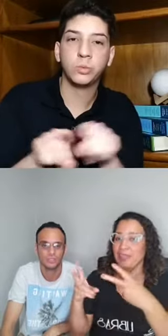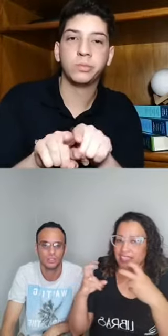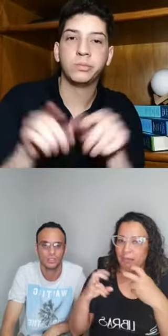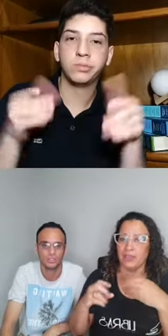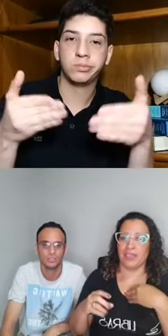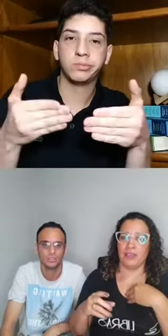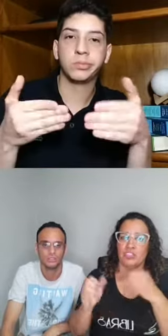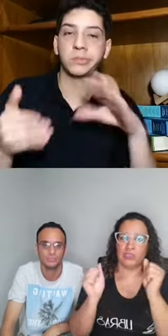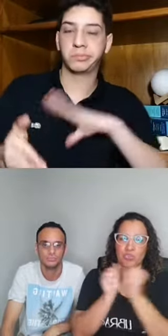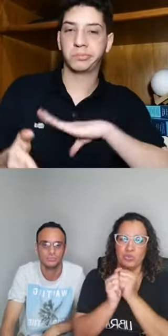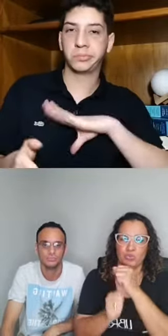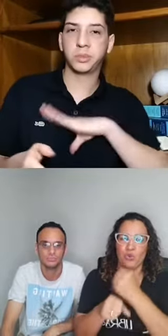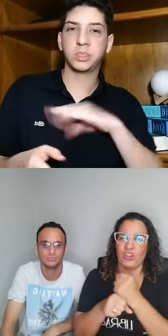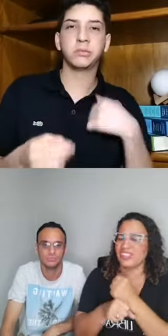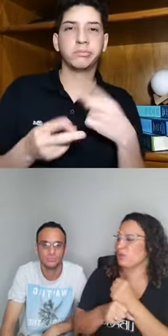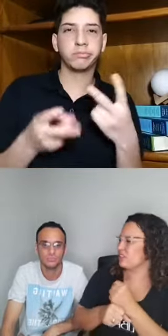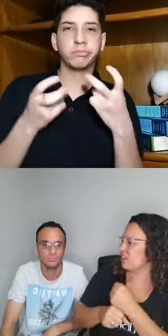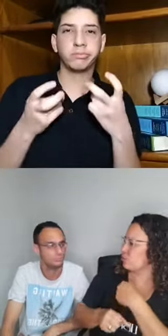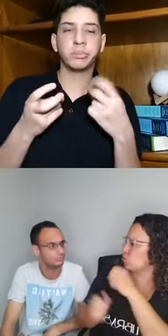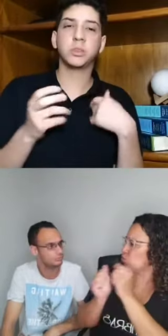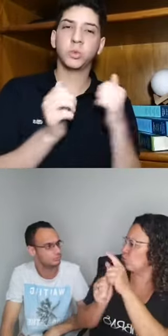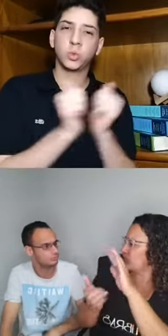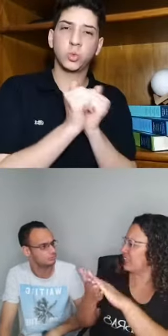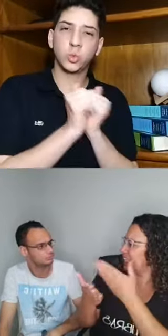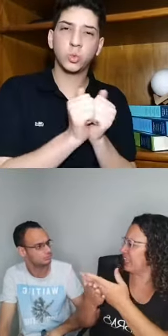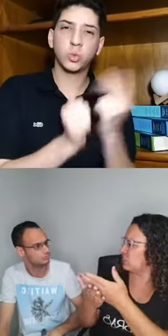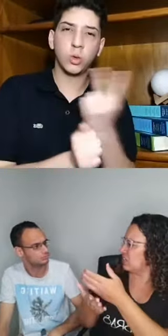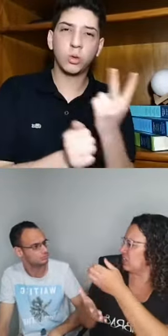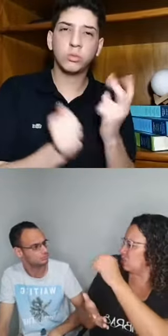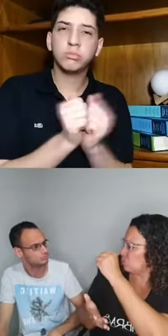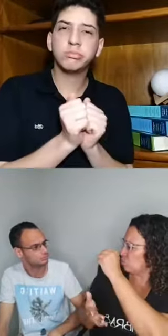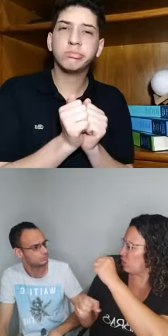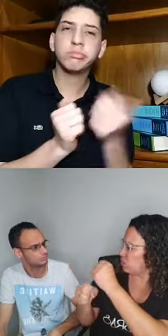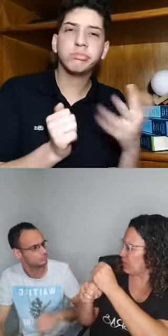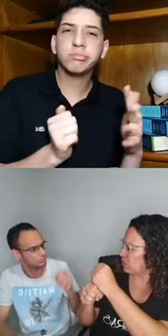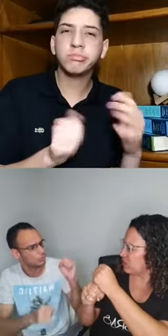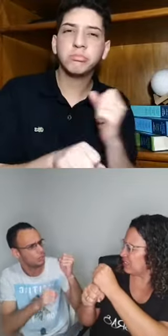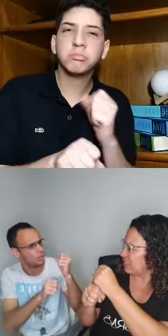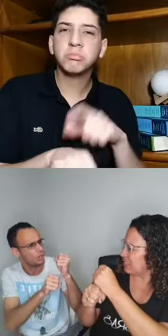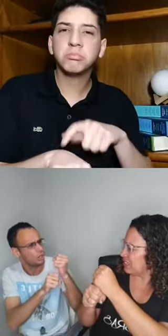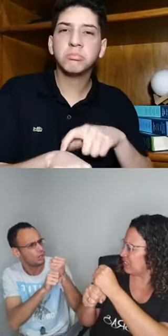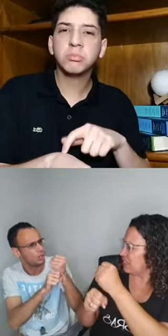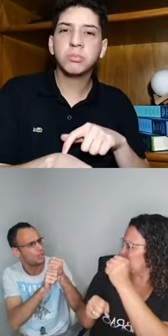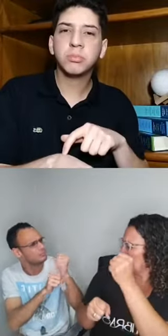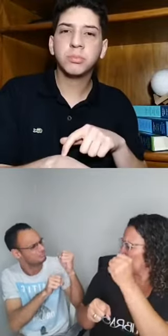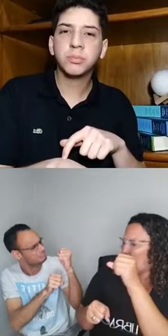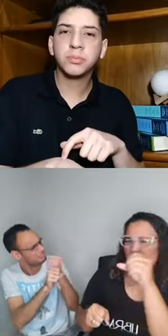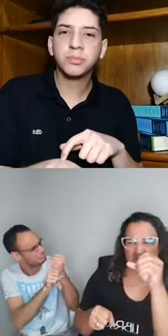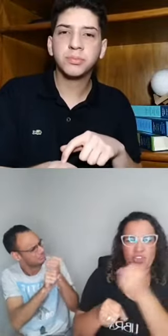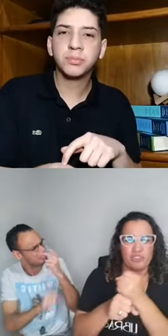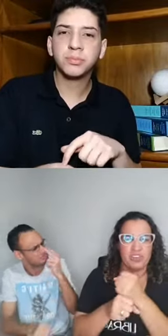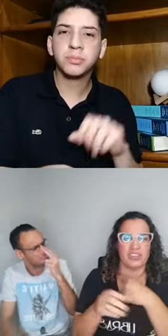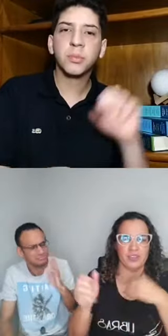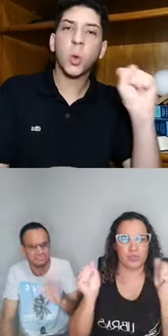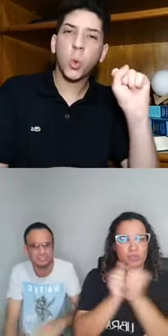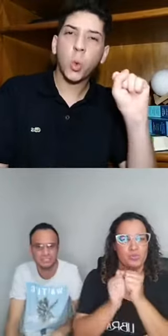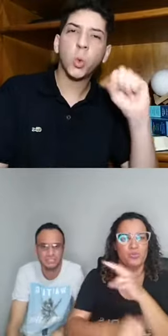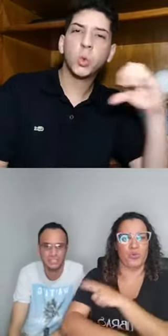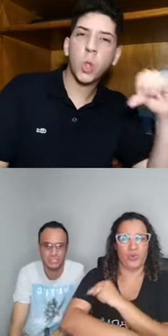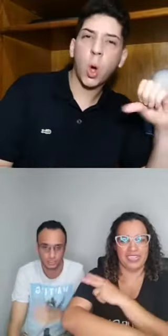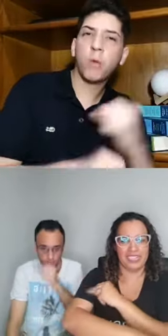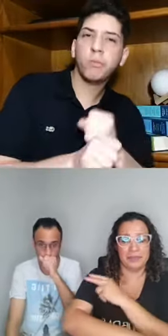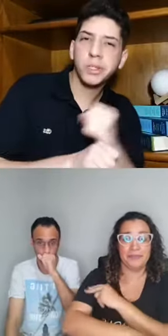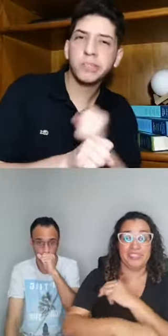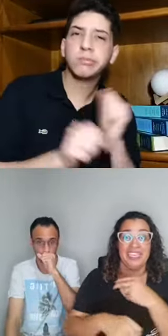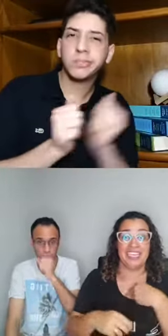eu percebi. Eu já tô junto com o Ronan, tem quantos anos que eu tô junto com você na igreja? Uns 8 anos? Uns 8, 9 anos que eu tô junto